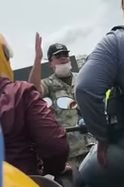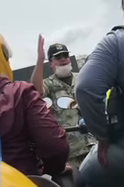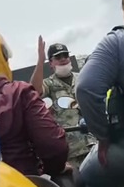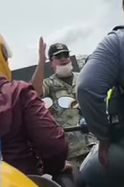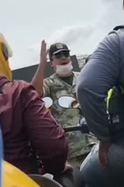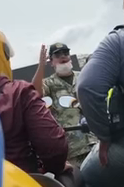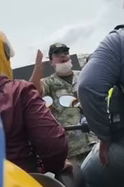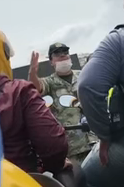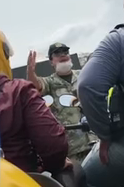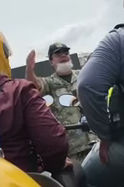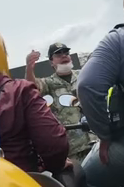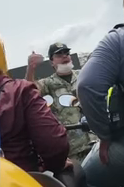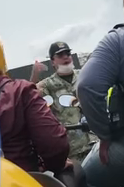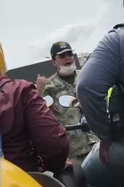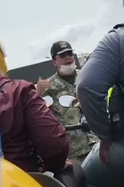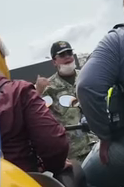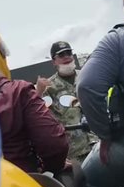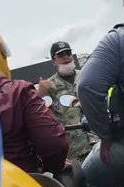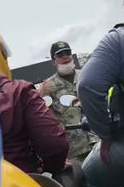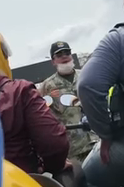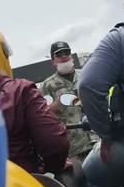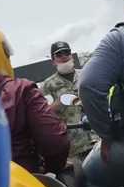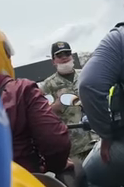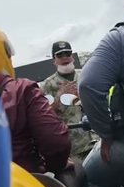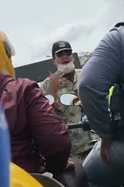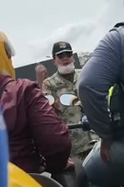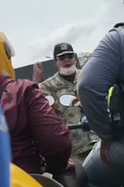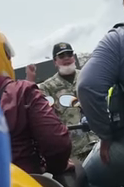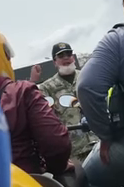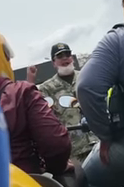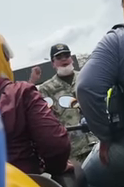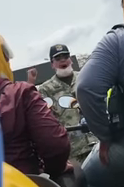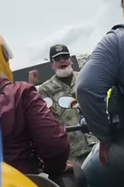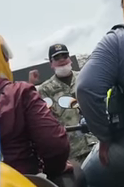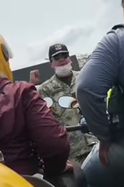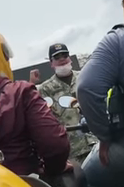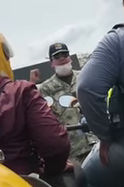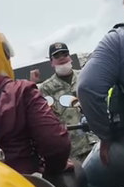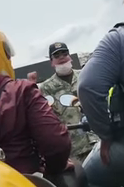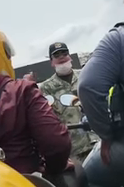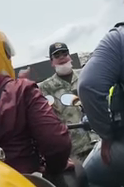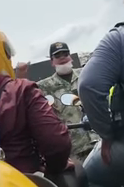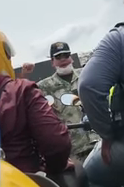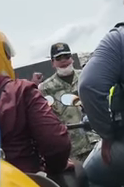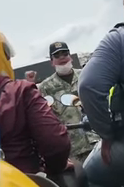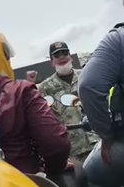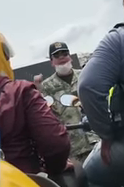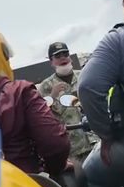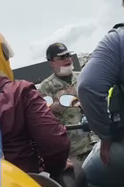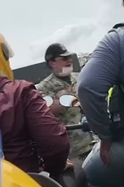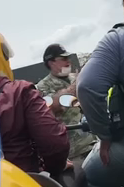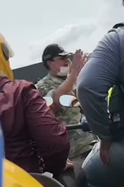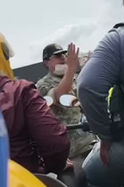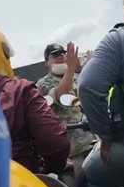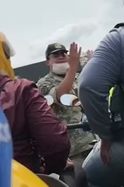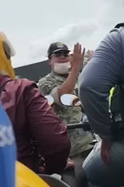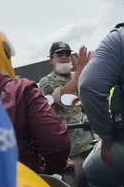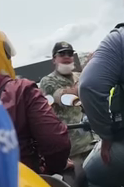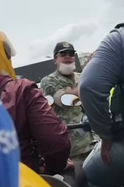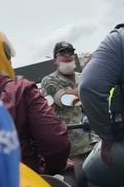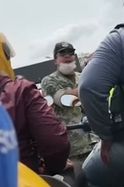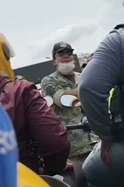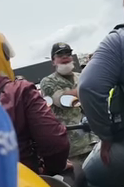PCC ahora que tú estás PCC. Ahora la peque agua. Paraguay, peque agua. No hay caso. Ya la doble. Ya agua. La